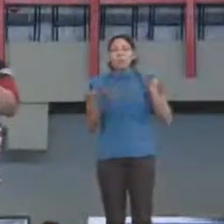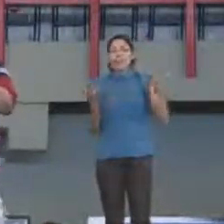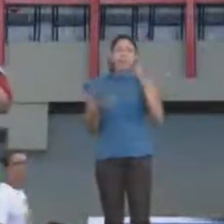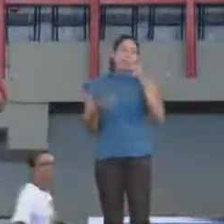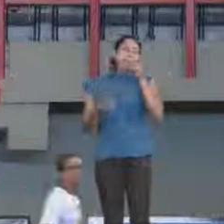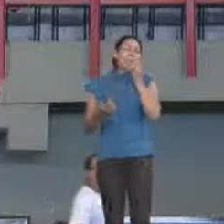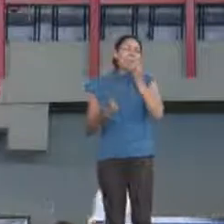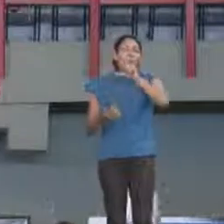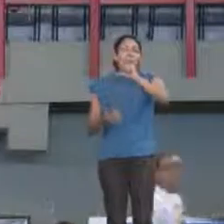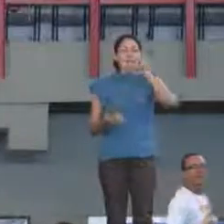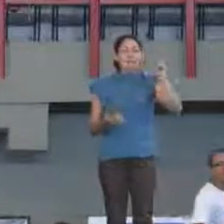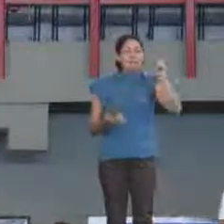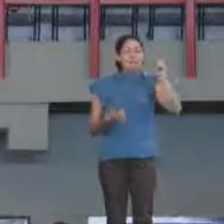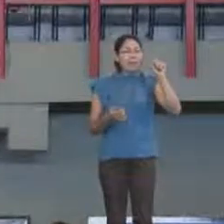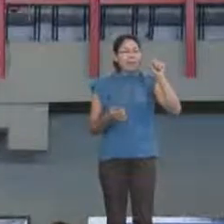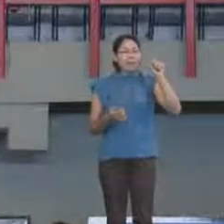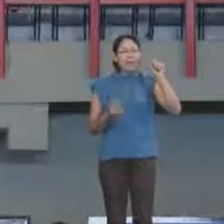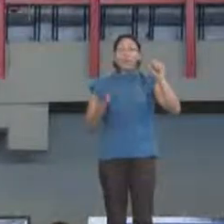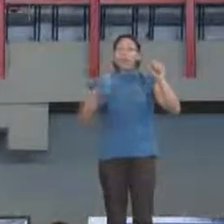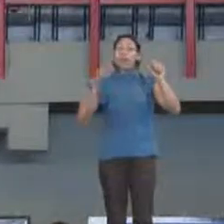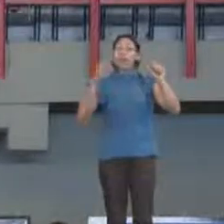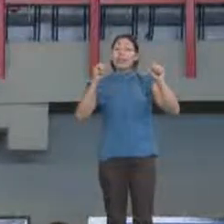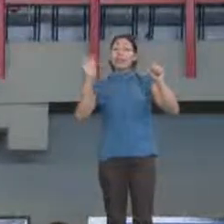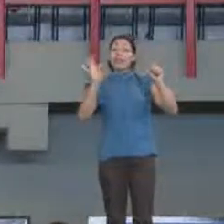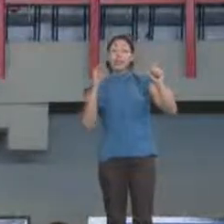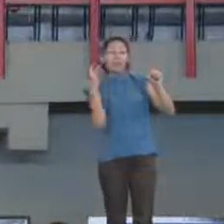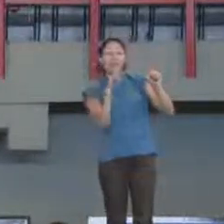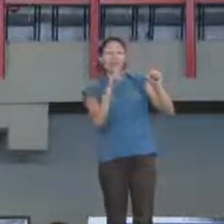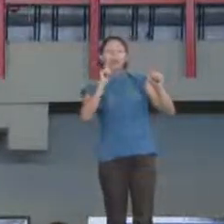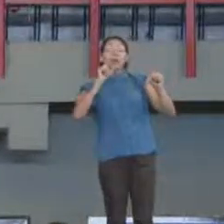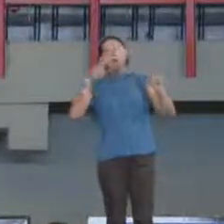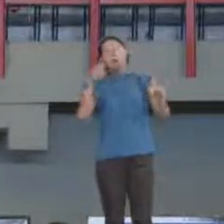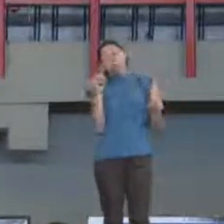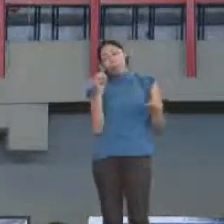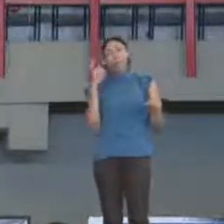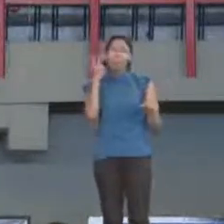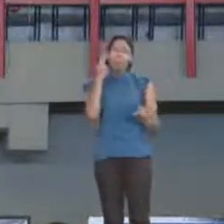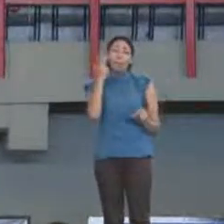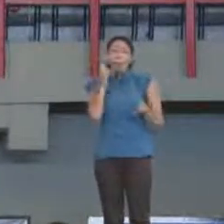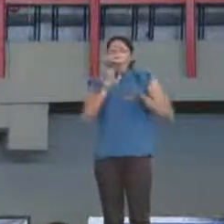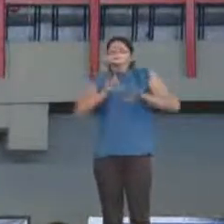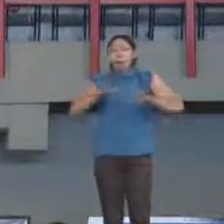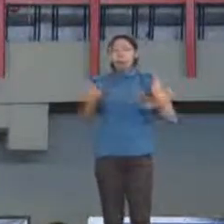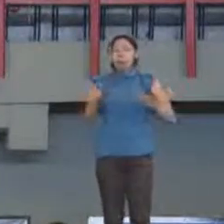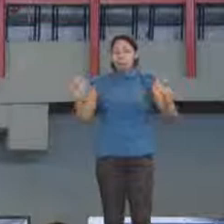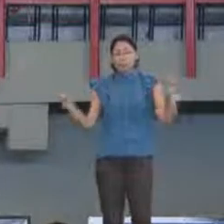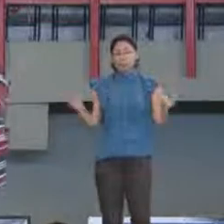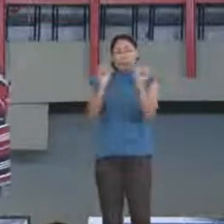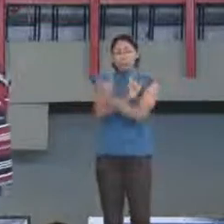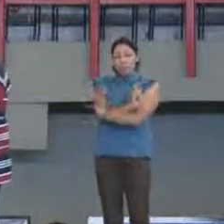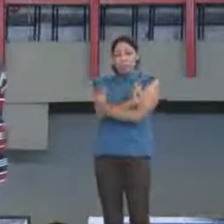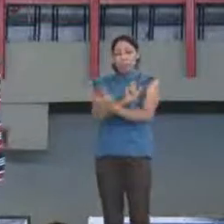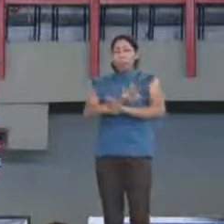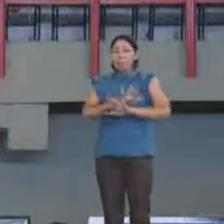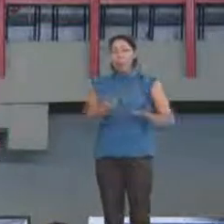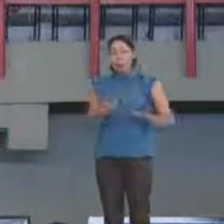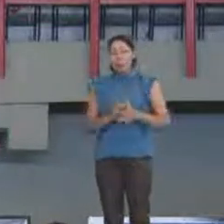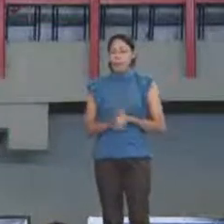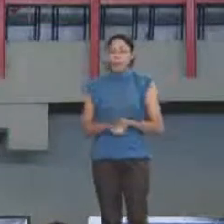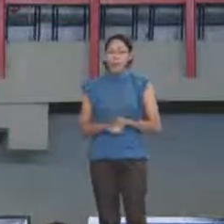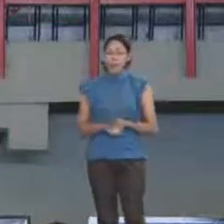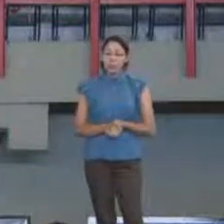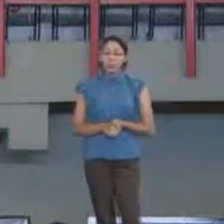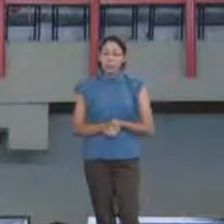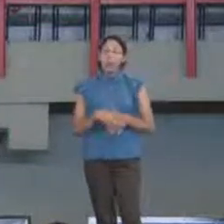30% de 100 é 30, 40% de 100 é 40 e assim por diante. Beleza? Ok, é isso aí? Bom, então eu